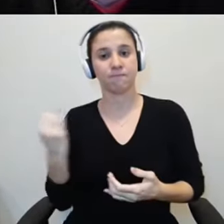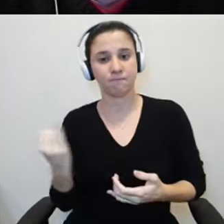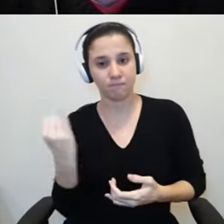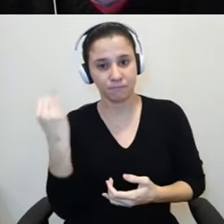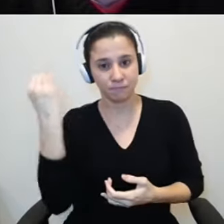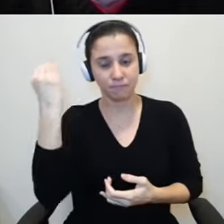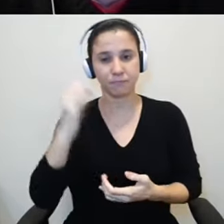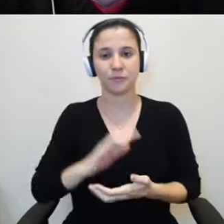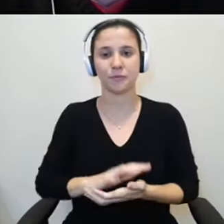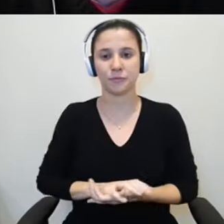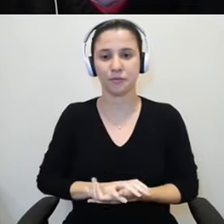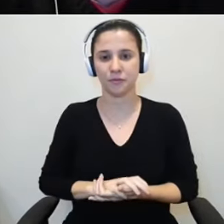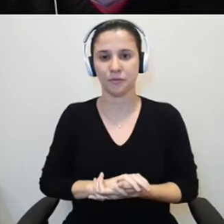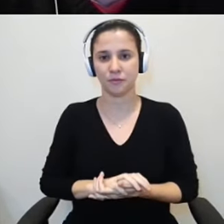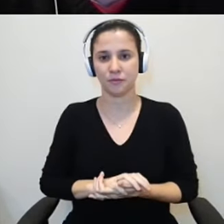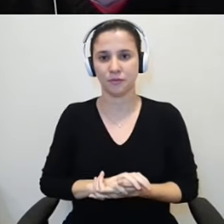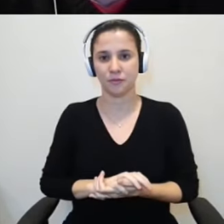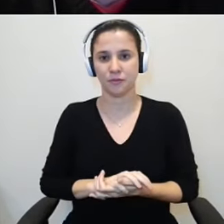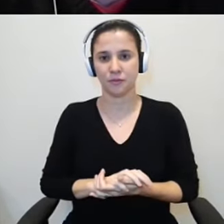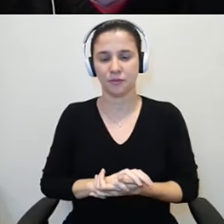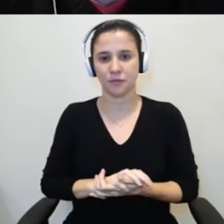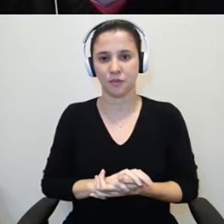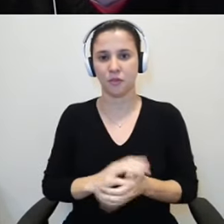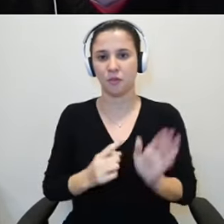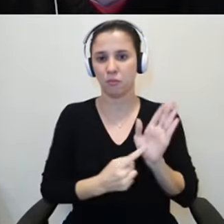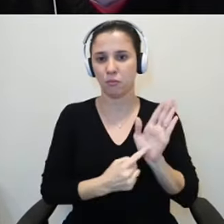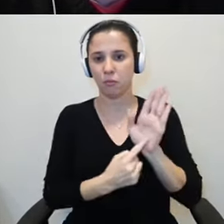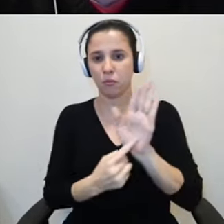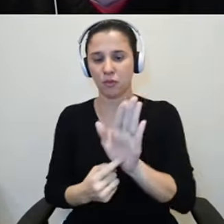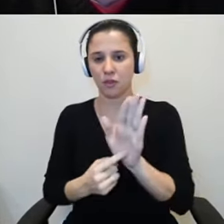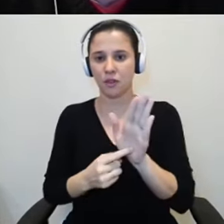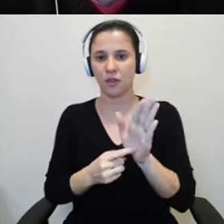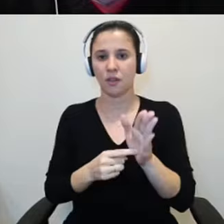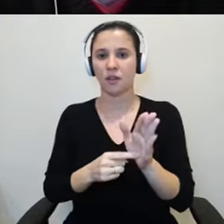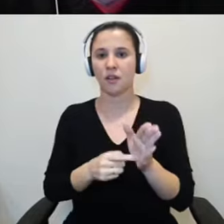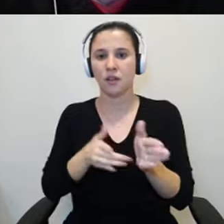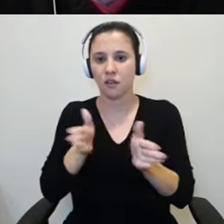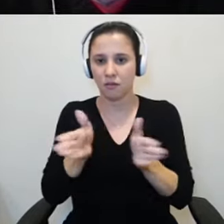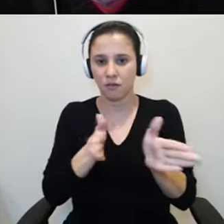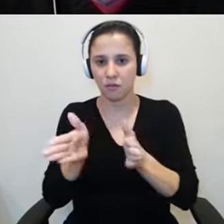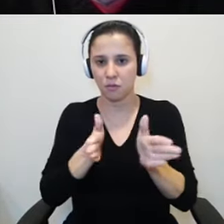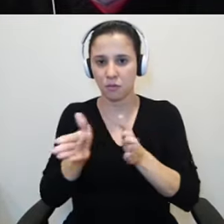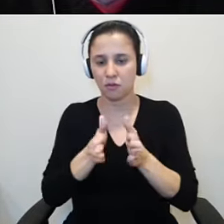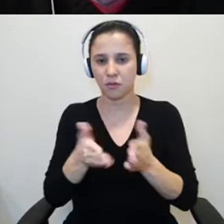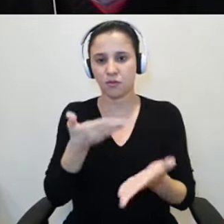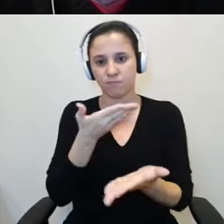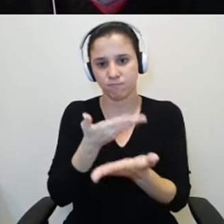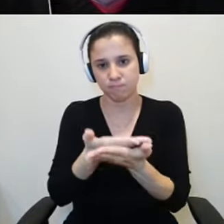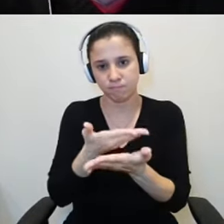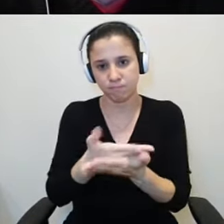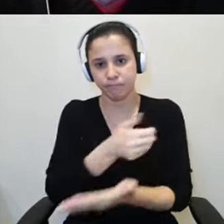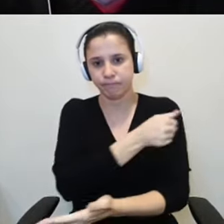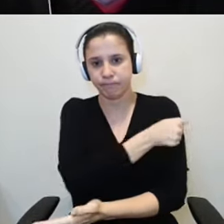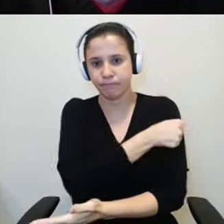acessibilidade também aos nossos estudantes e também àqueles que podem nos escutar, né, que precisam aí da tradução.